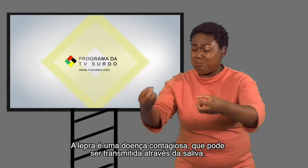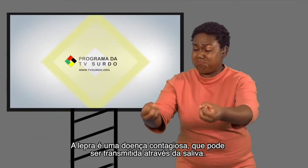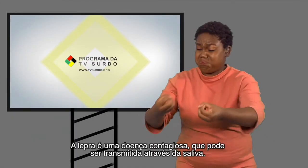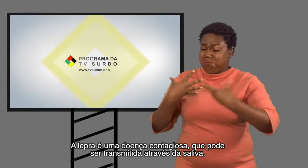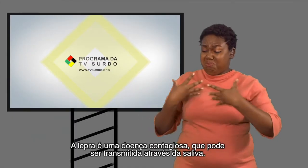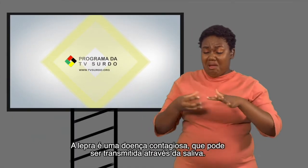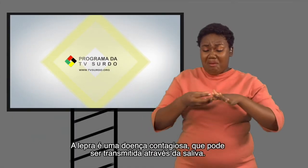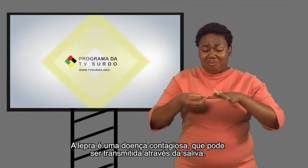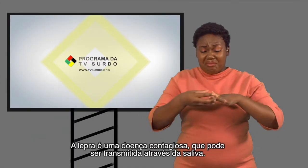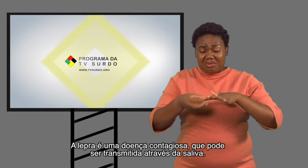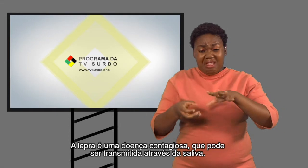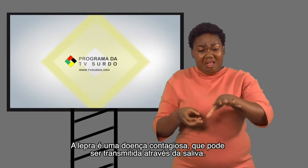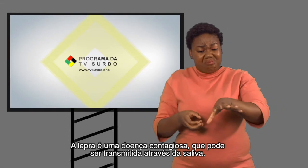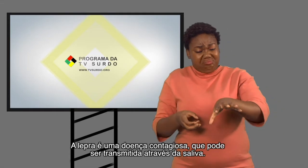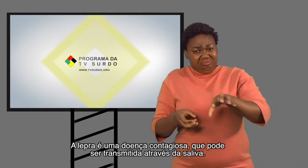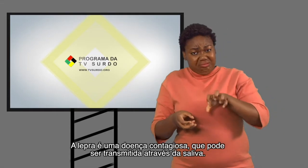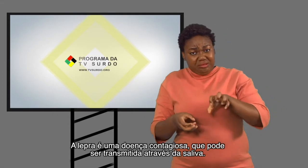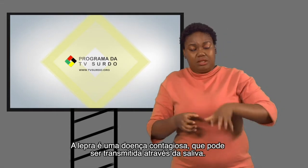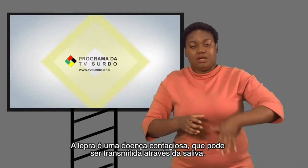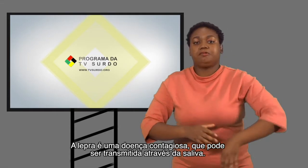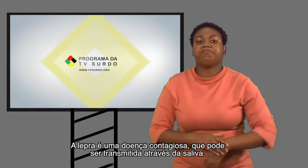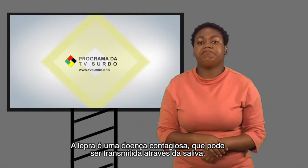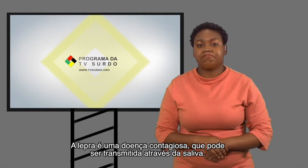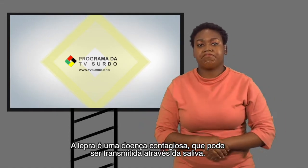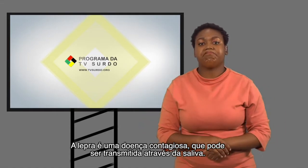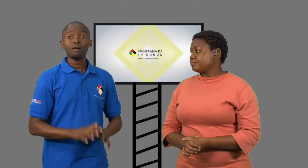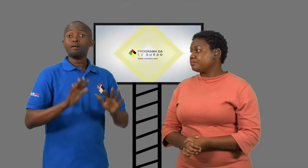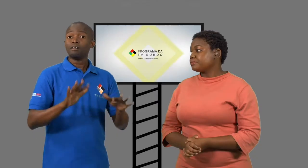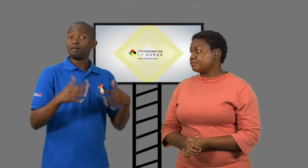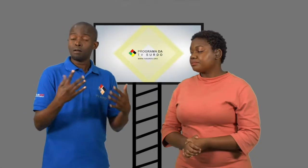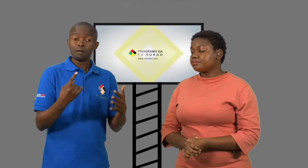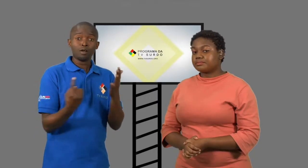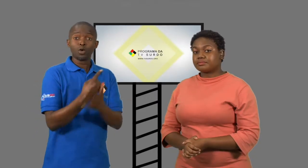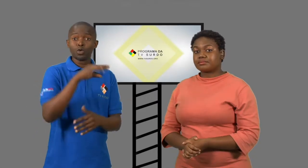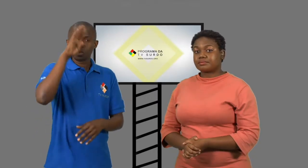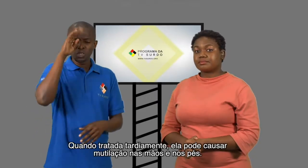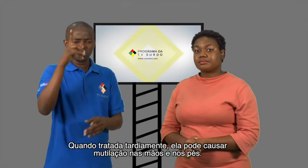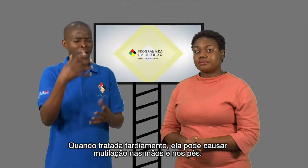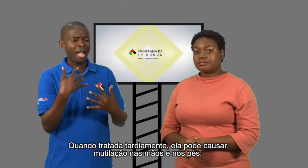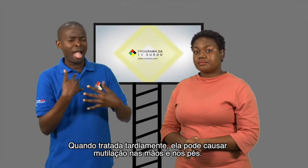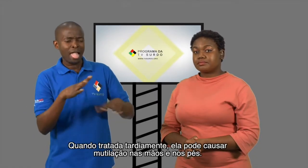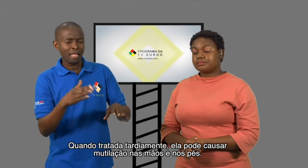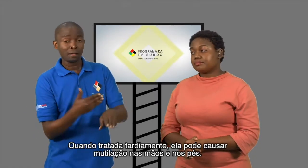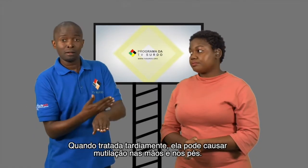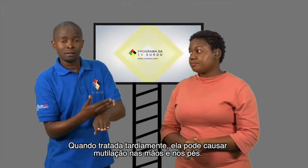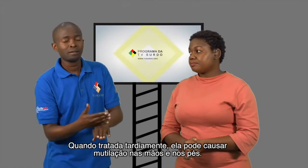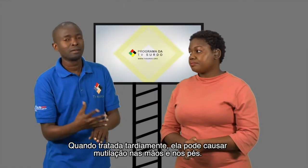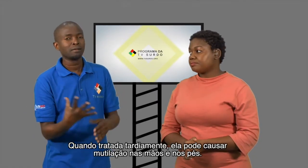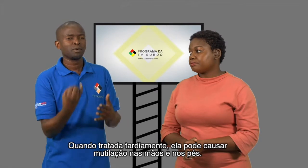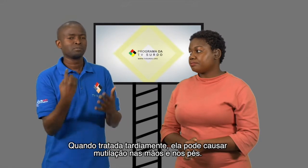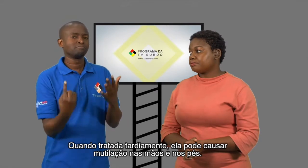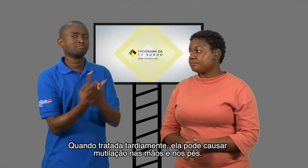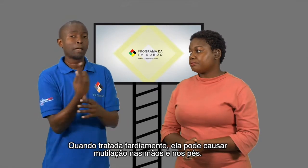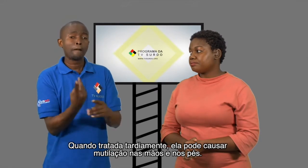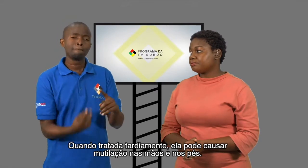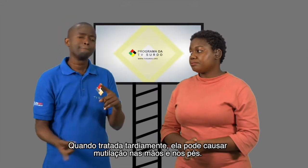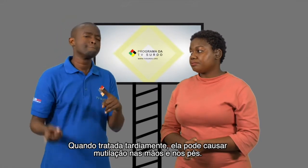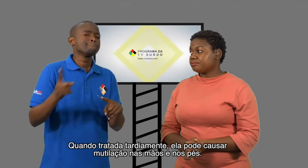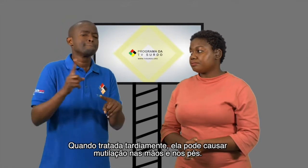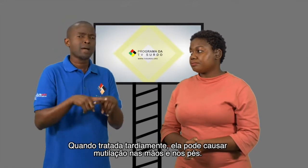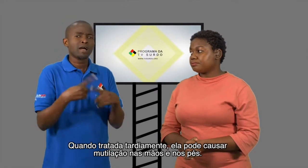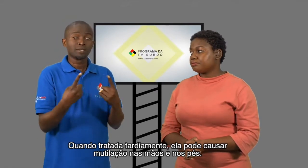contagiosa que pode ser transmitida através da saliva. Quando tratada tardiamente,